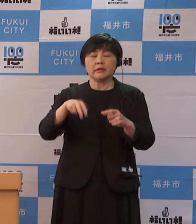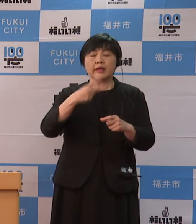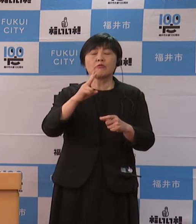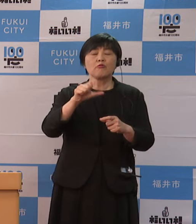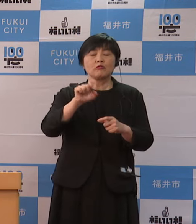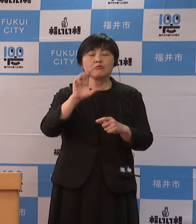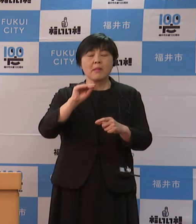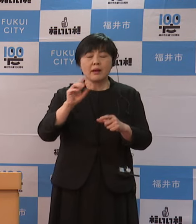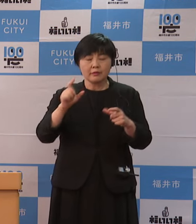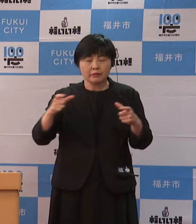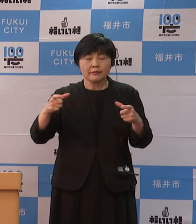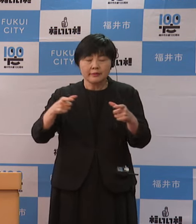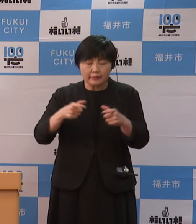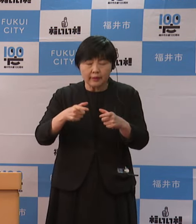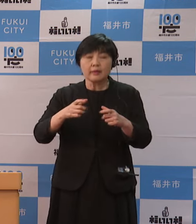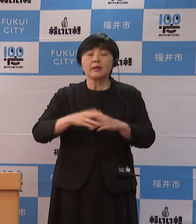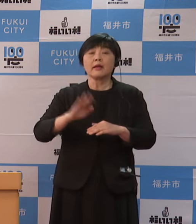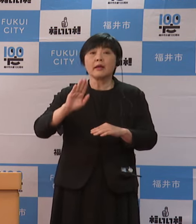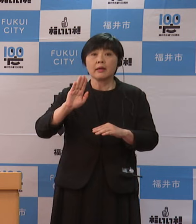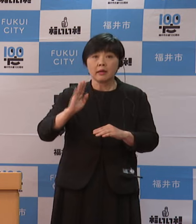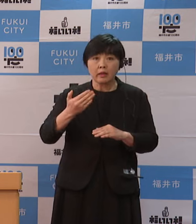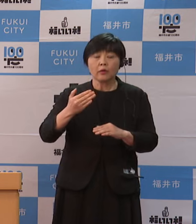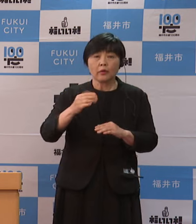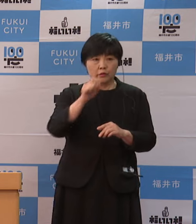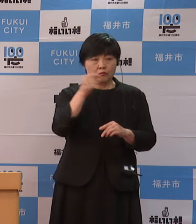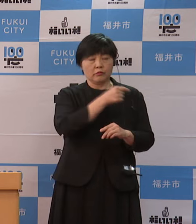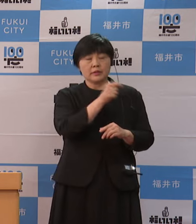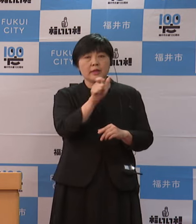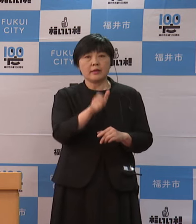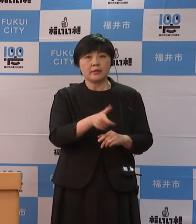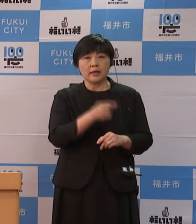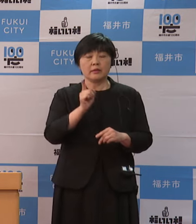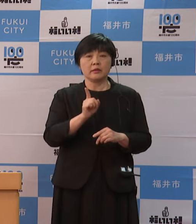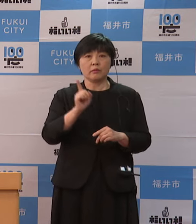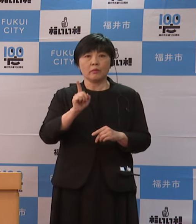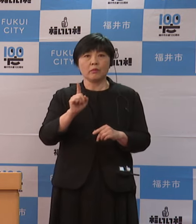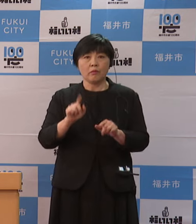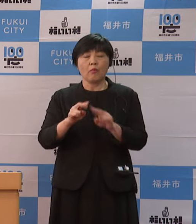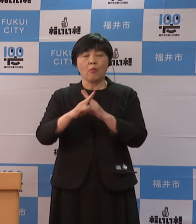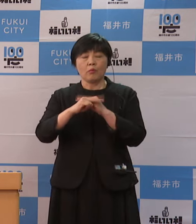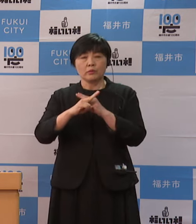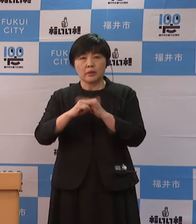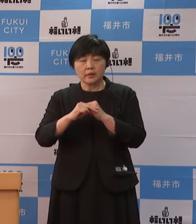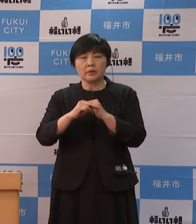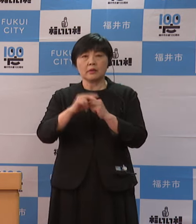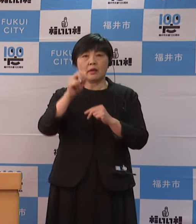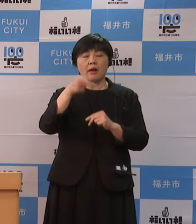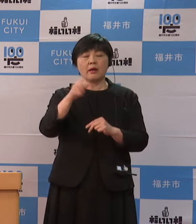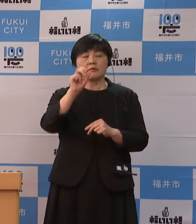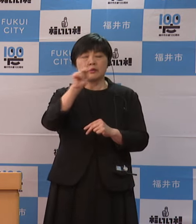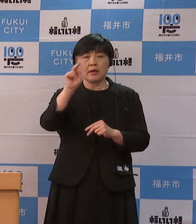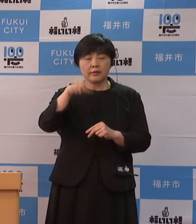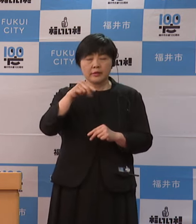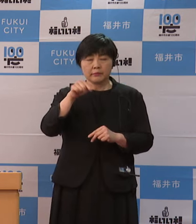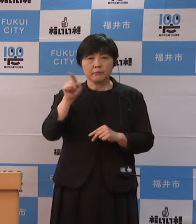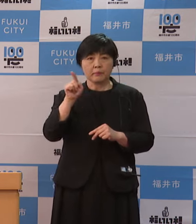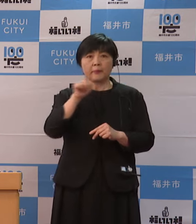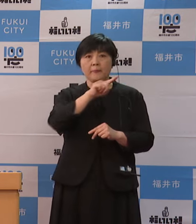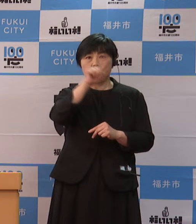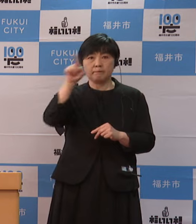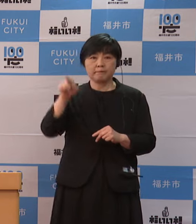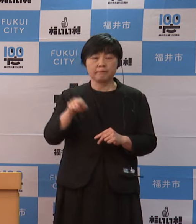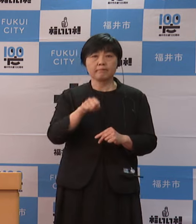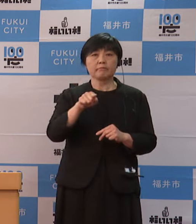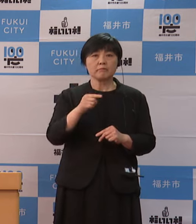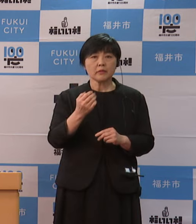がイタリア、西がイタリア、北がオーストリア、そしてハンガリーが西側、そしてこれはもともと